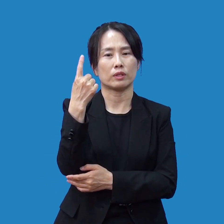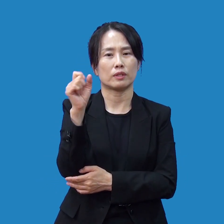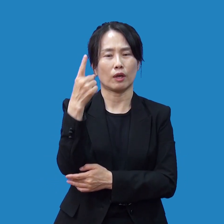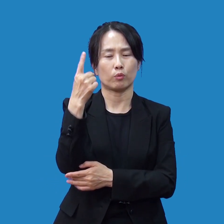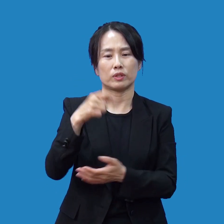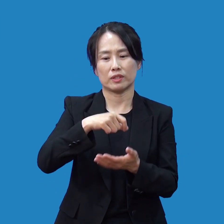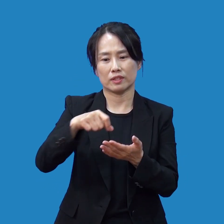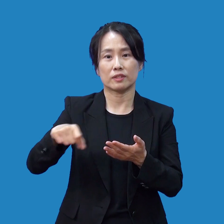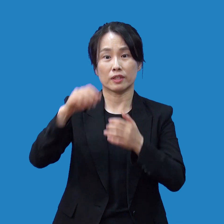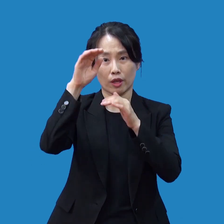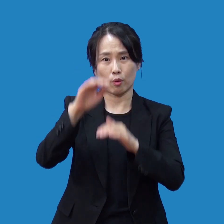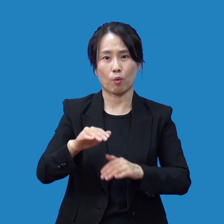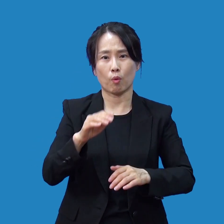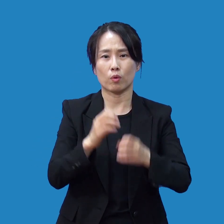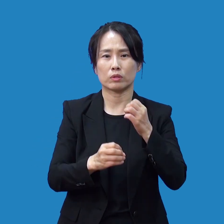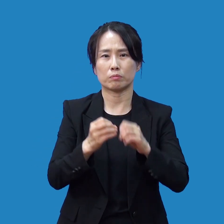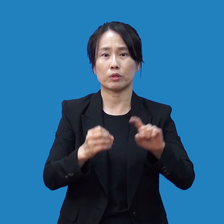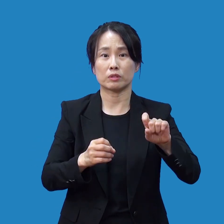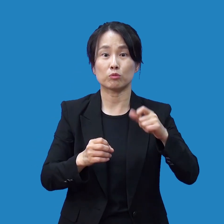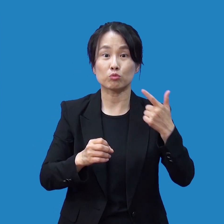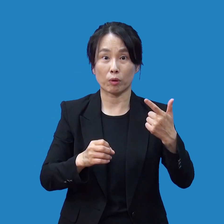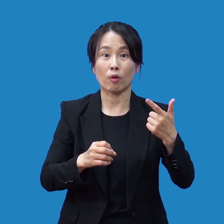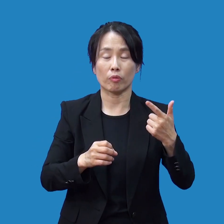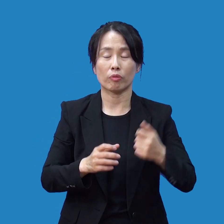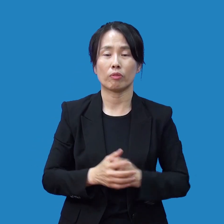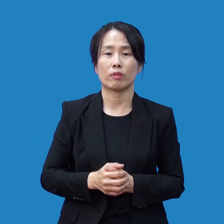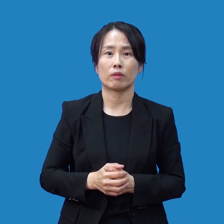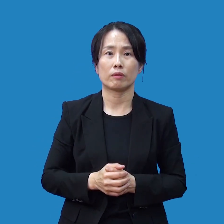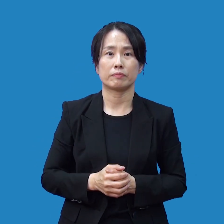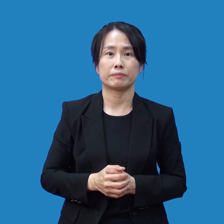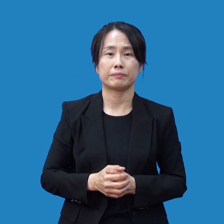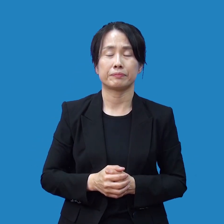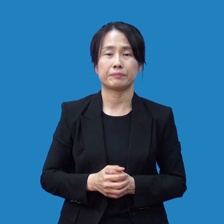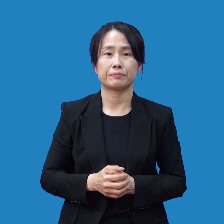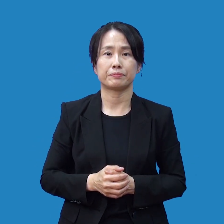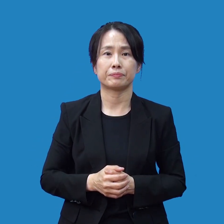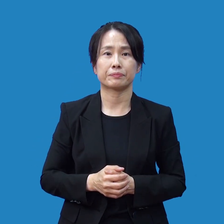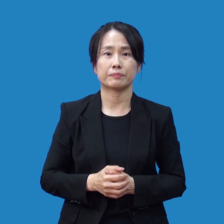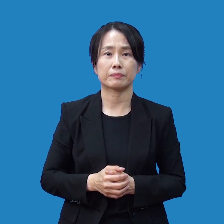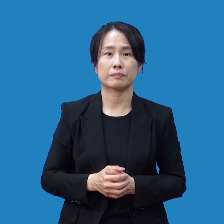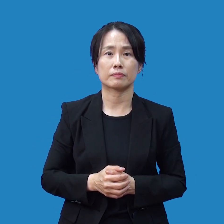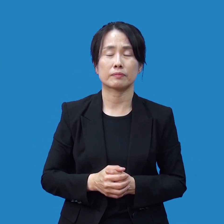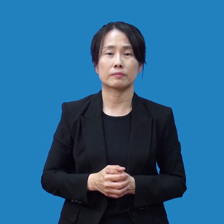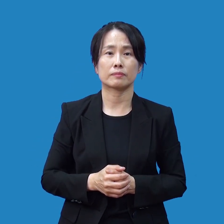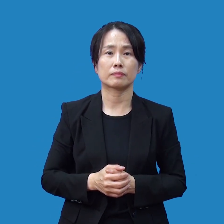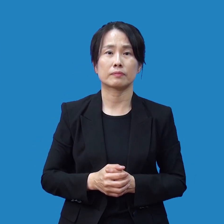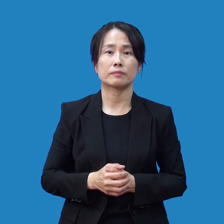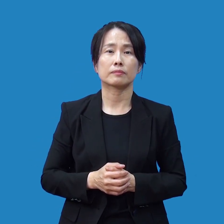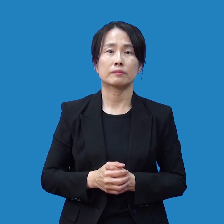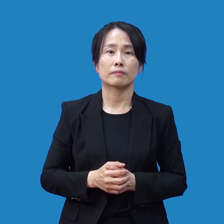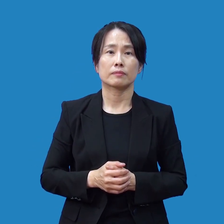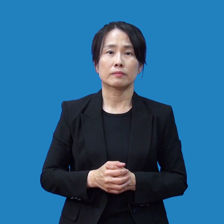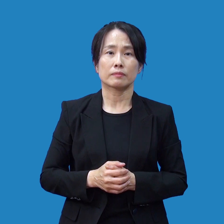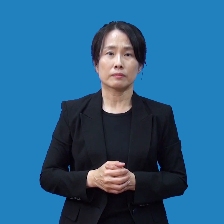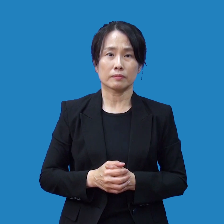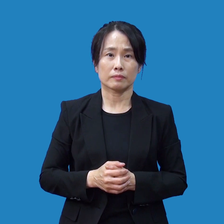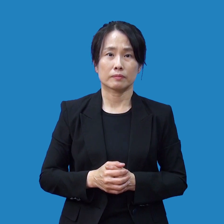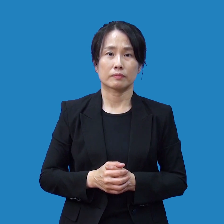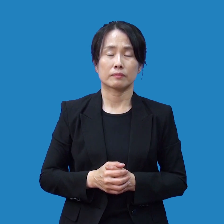시편입니다. 이 당시에 랍비들의 주에서인 이 미드라시는 이